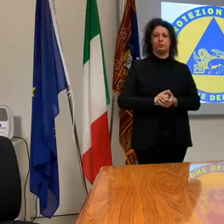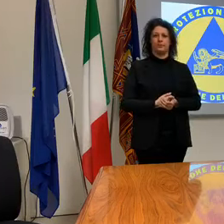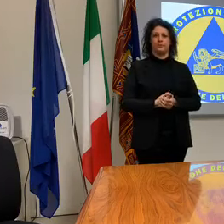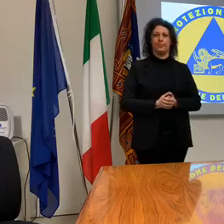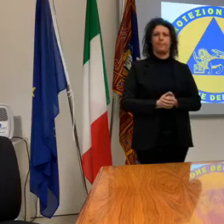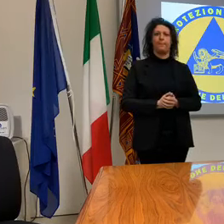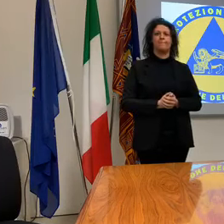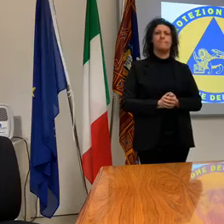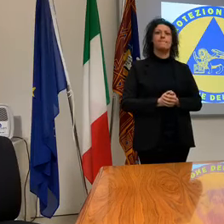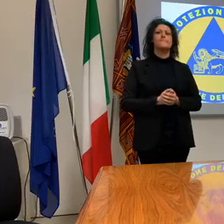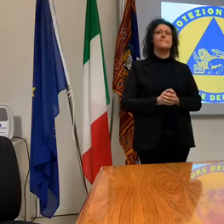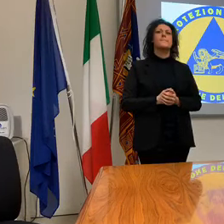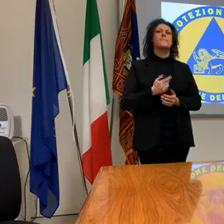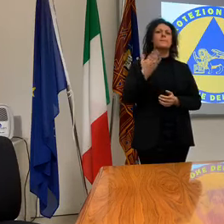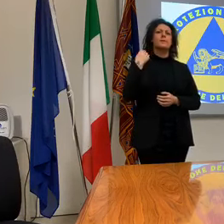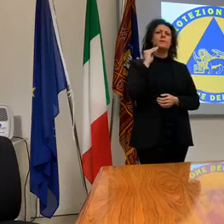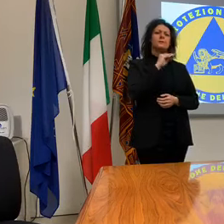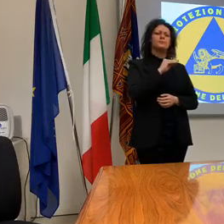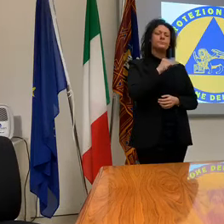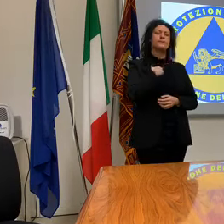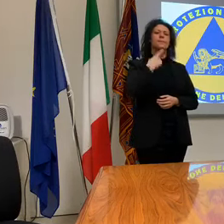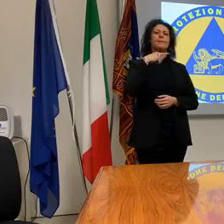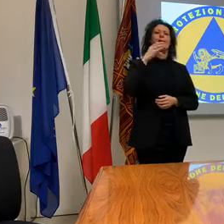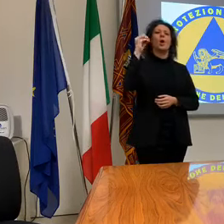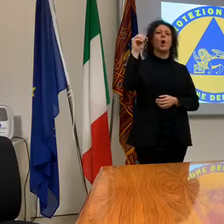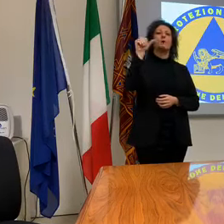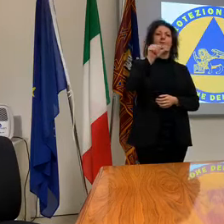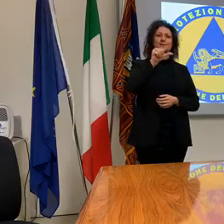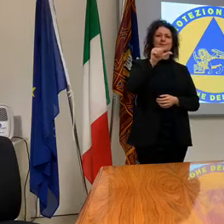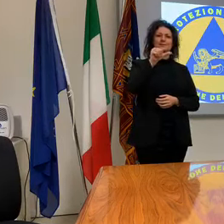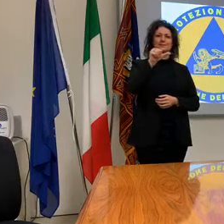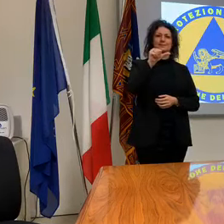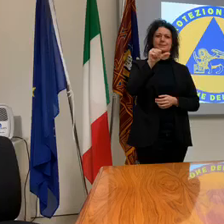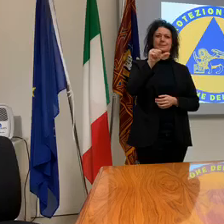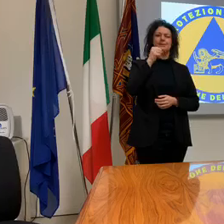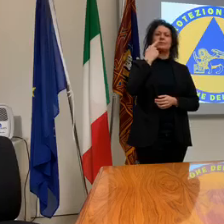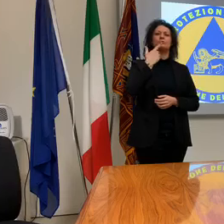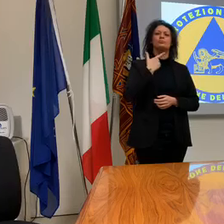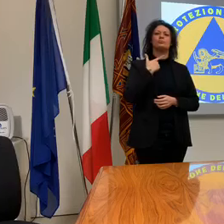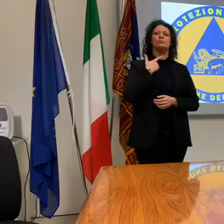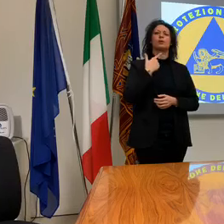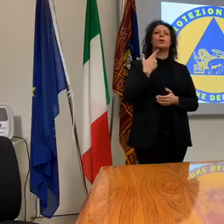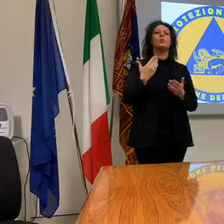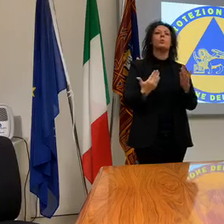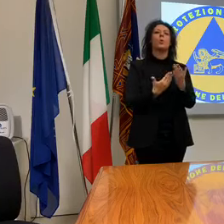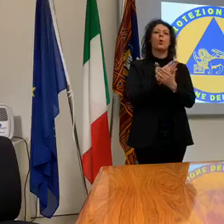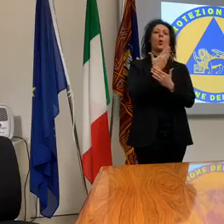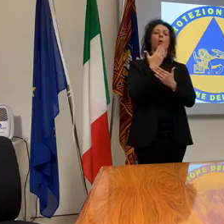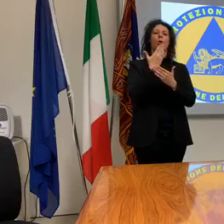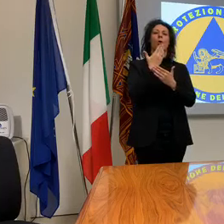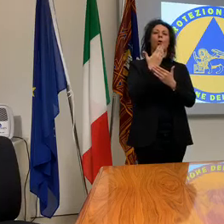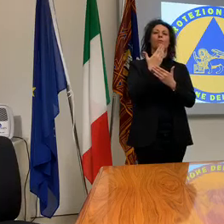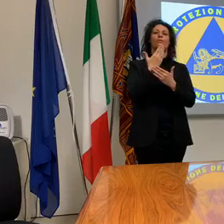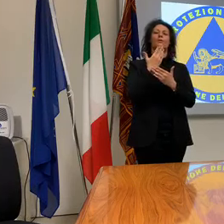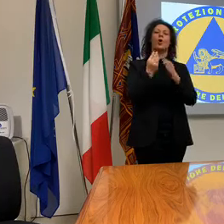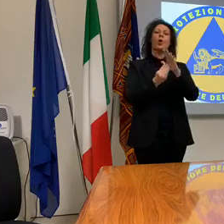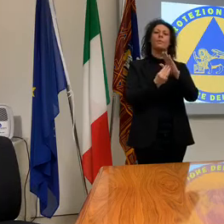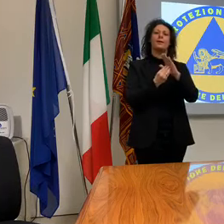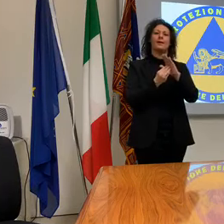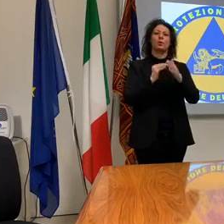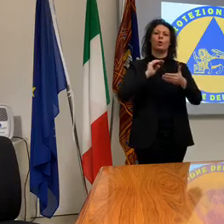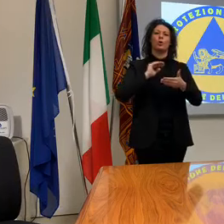appunto test telematici, un aggiornamento, come sta andando? Sui tamponi? No, di nuovi operatori sociosanitari, so che